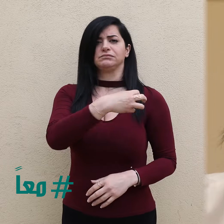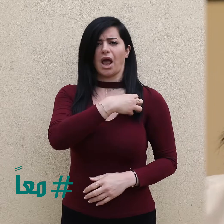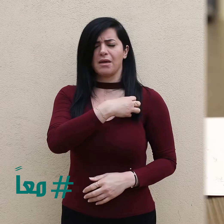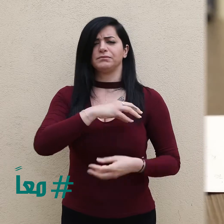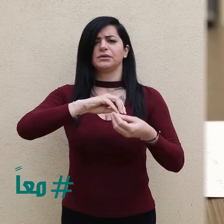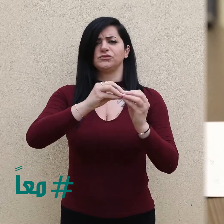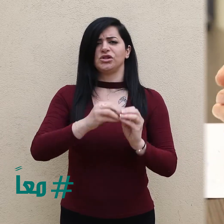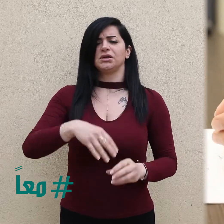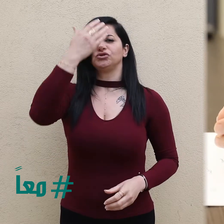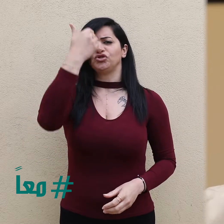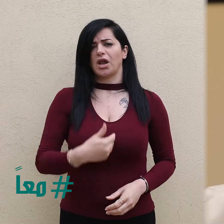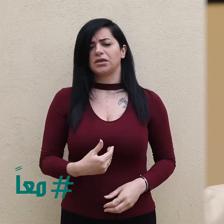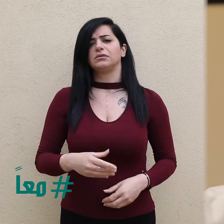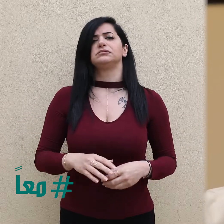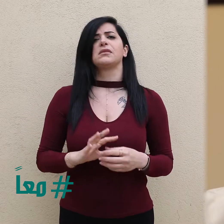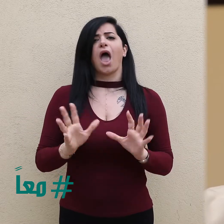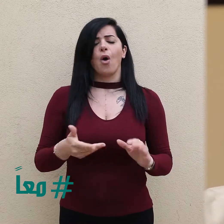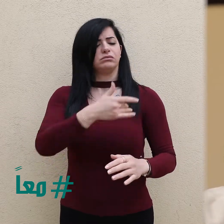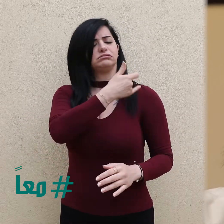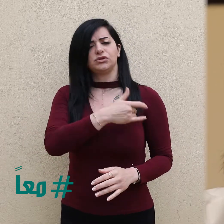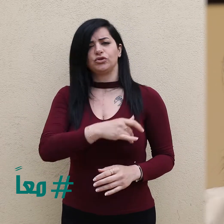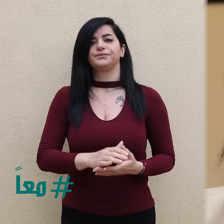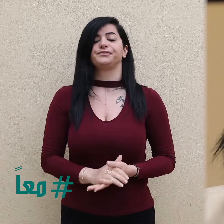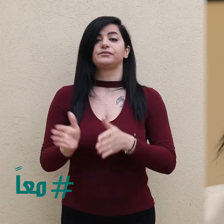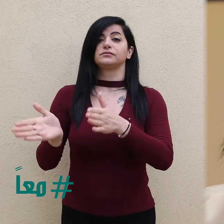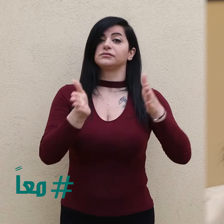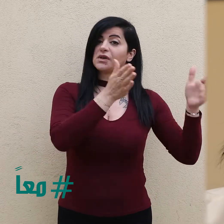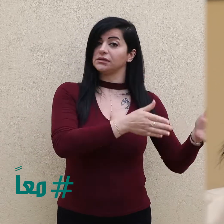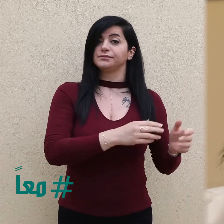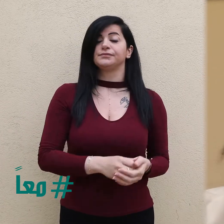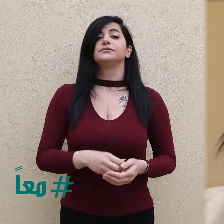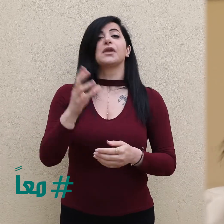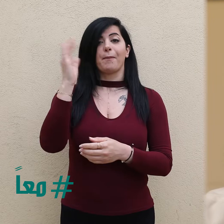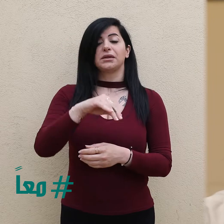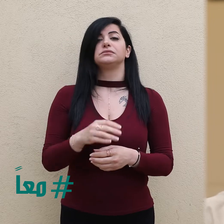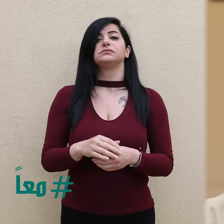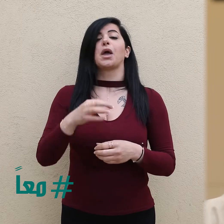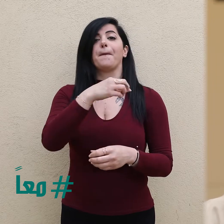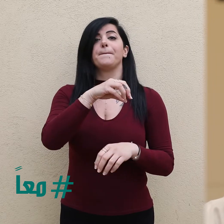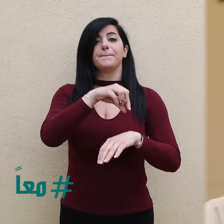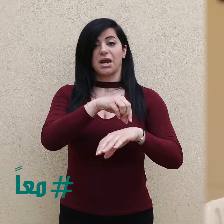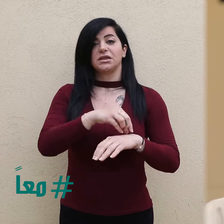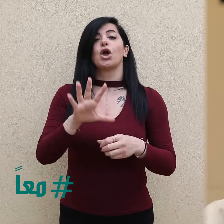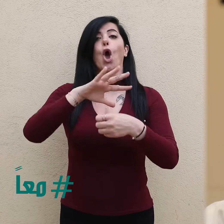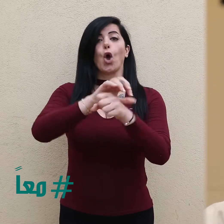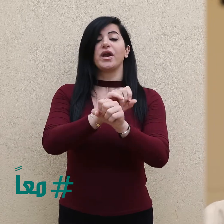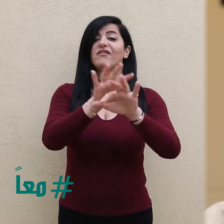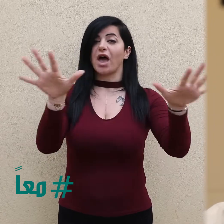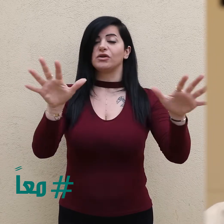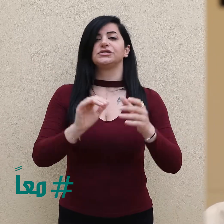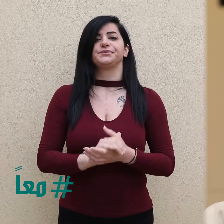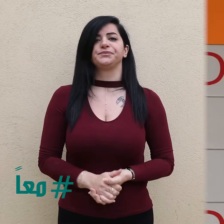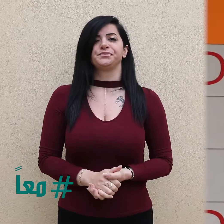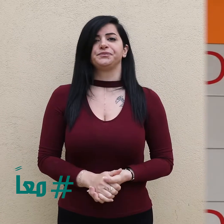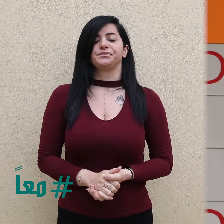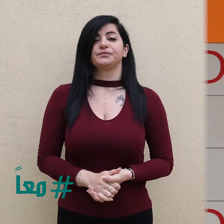المرضى يلي السكتة القلبية والجلطة والصدمات، مش حتوقف هيدي الأمراض وهيدي